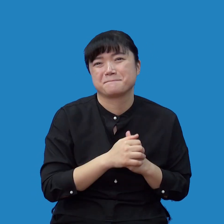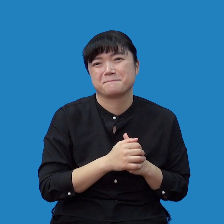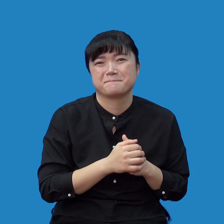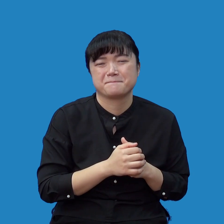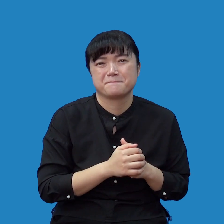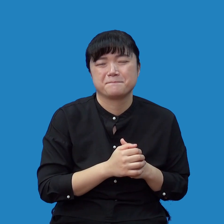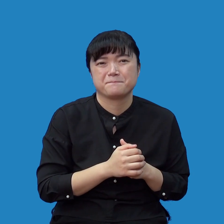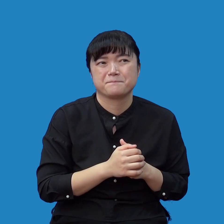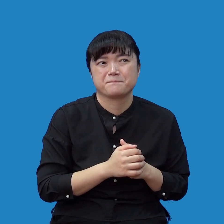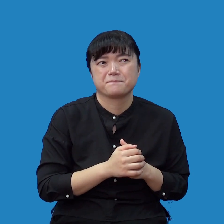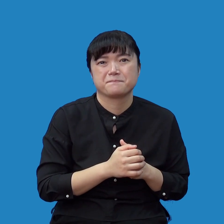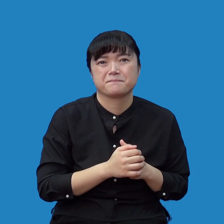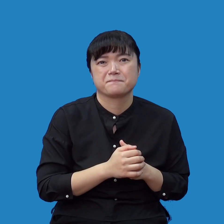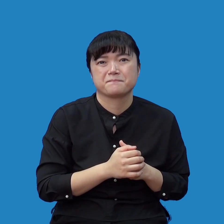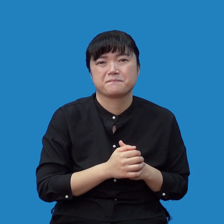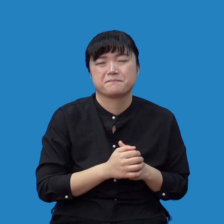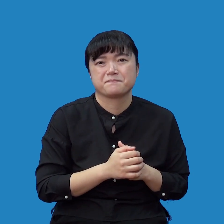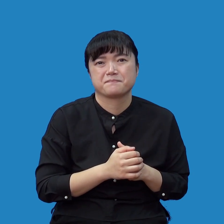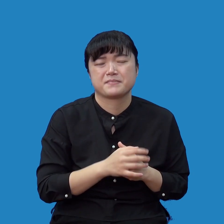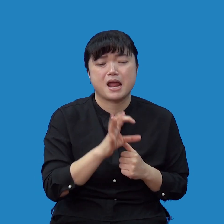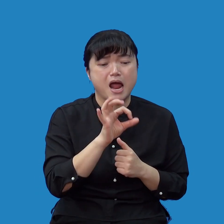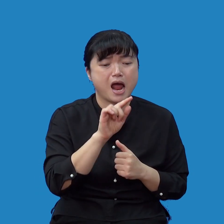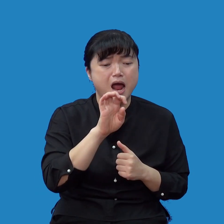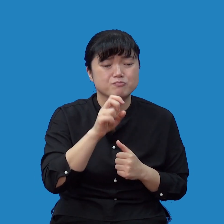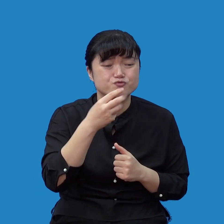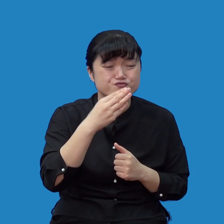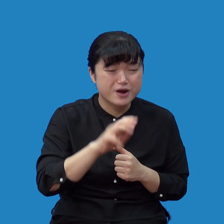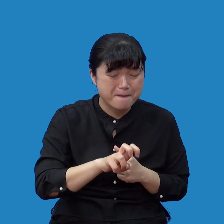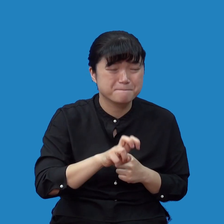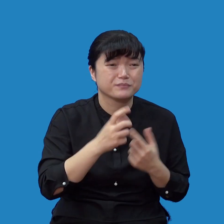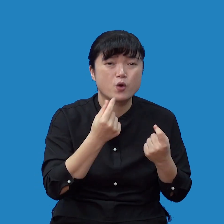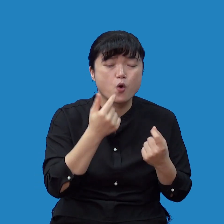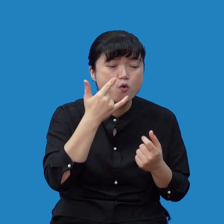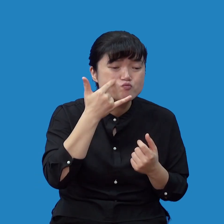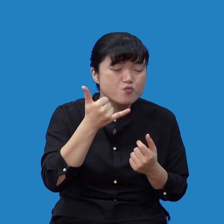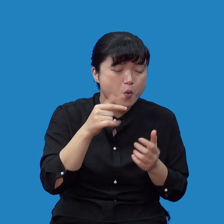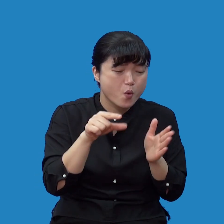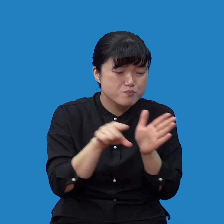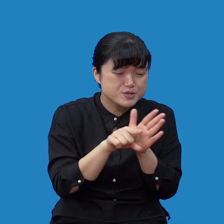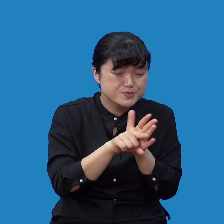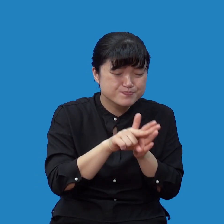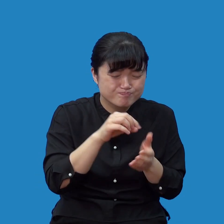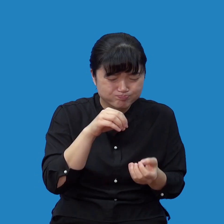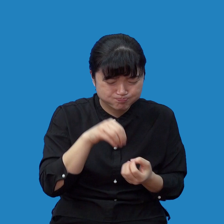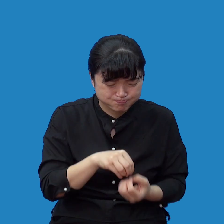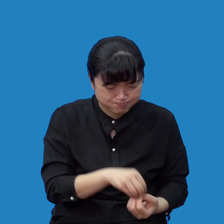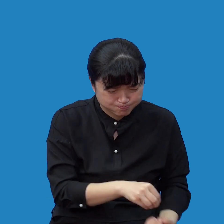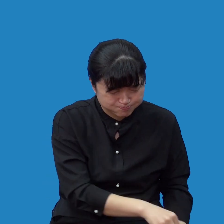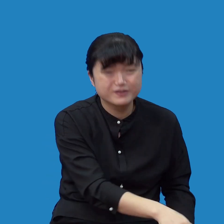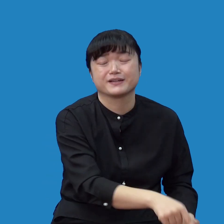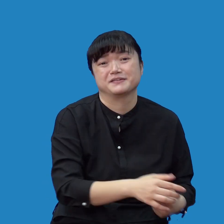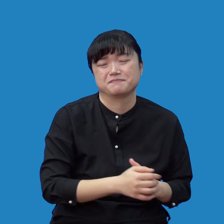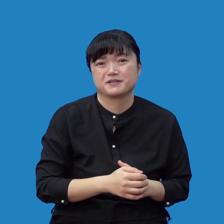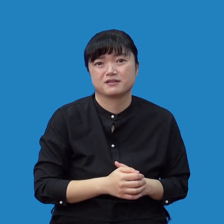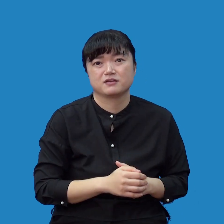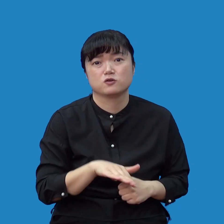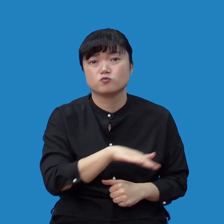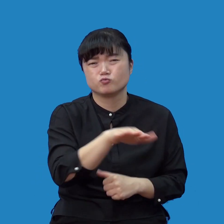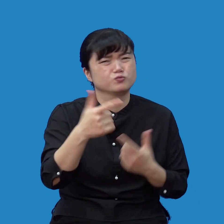요게벳과 아므람 같은 그 부모 세대의 믿음을 전승했기 때문입니다. 오늘 우리도